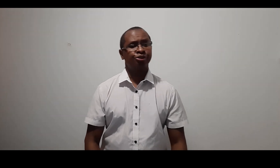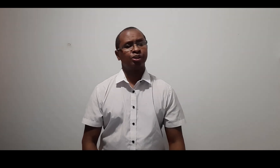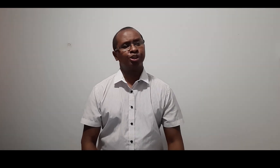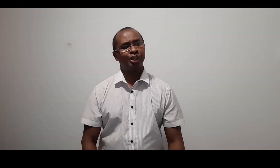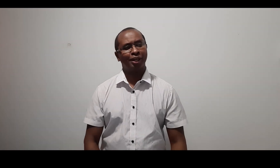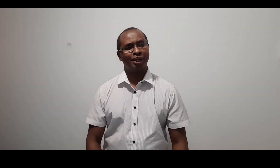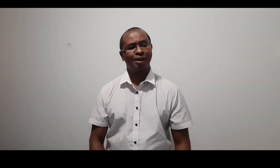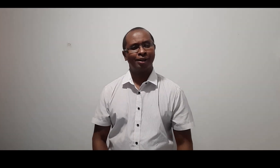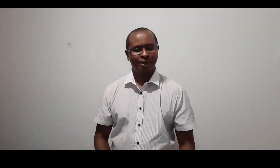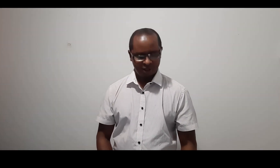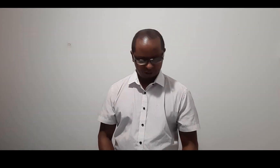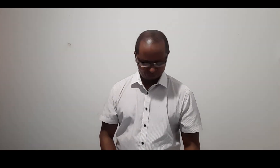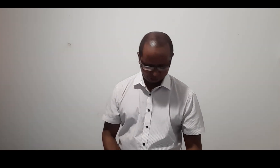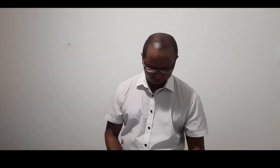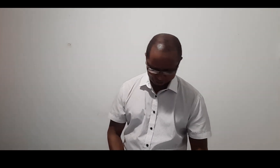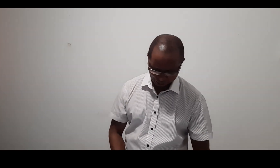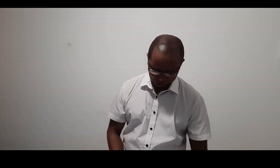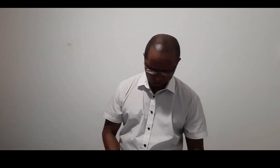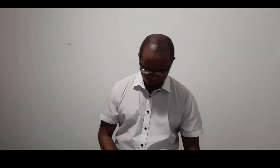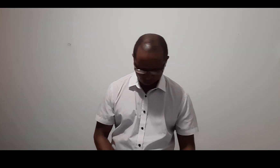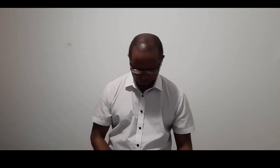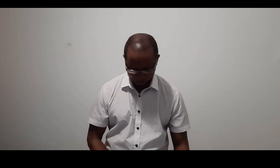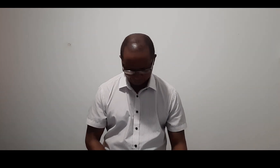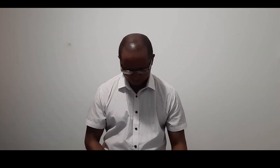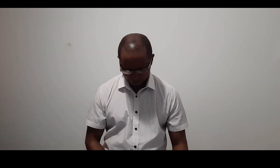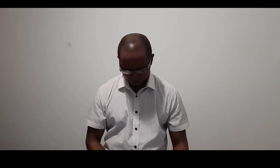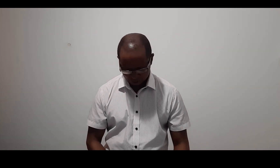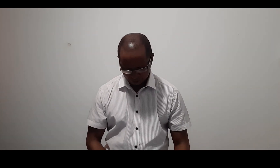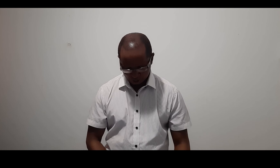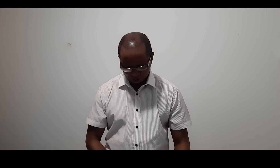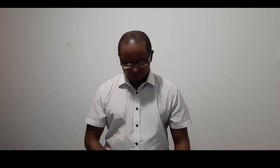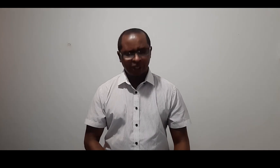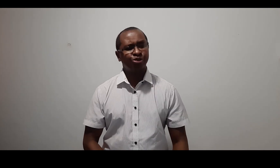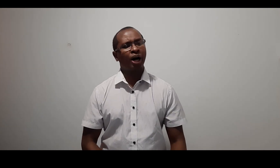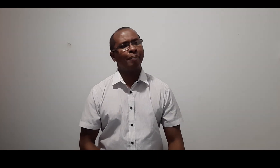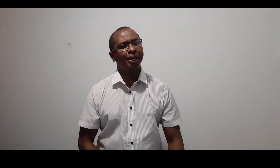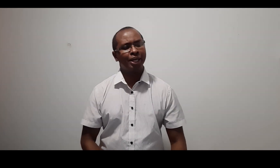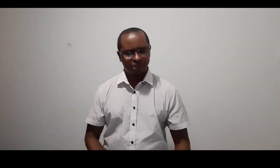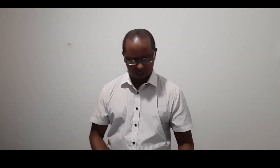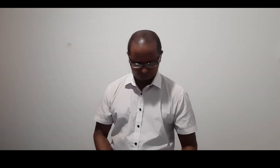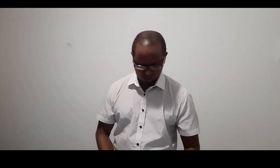feny fifaliana, feny fiadanany zany fo zany, feny fahamarinany zany fo